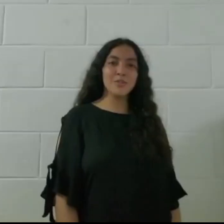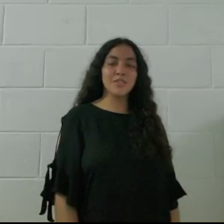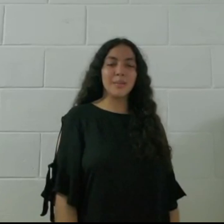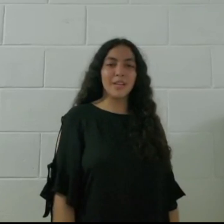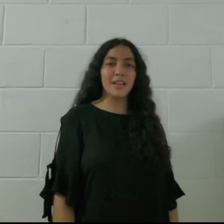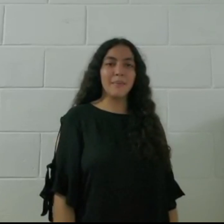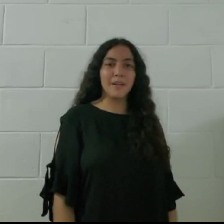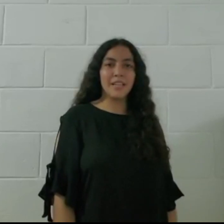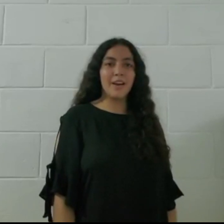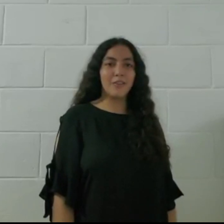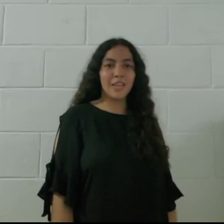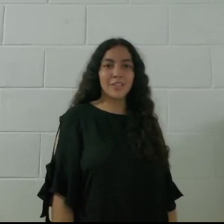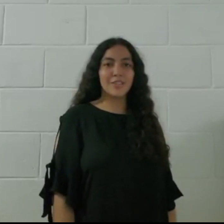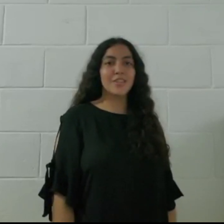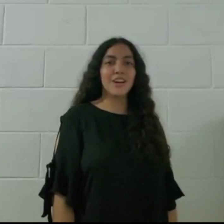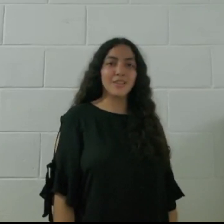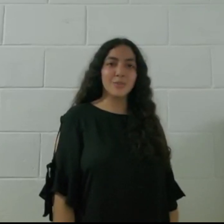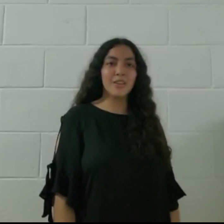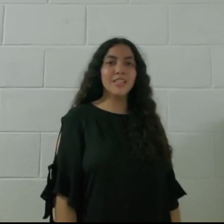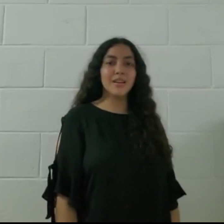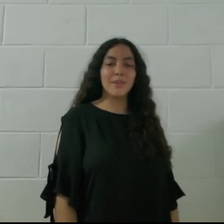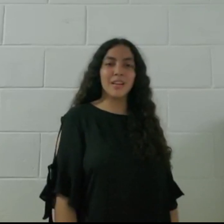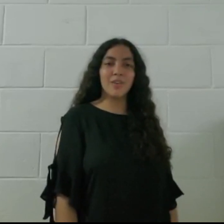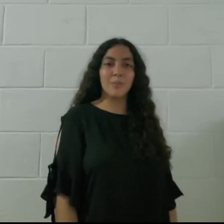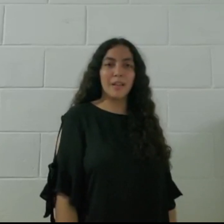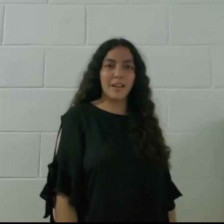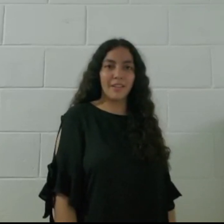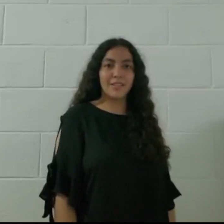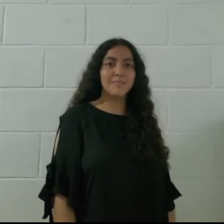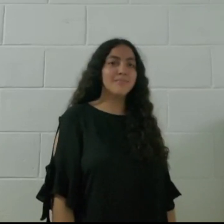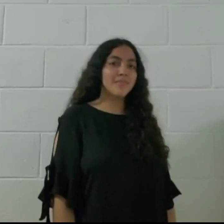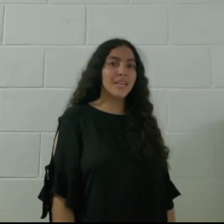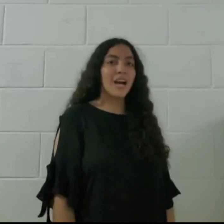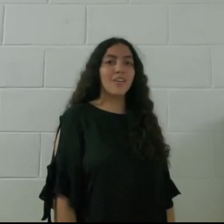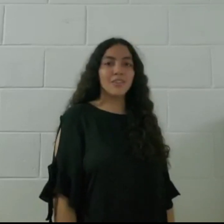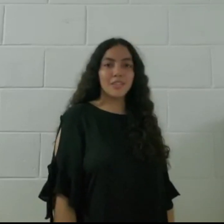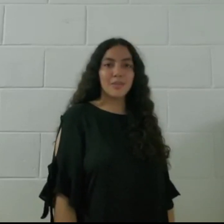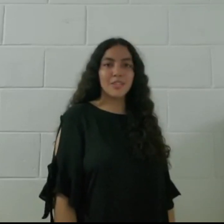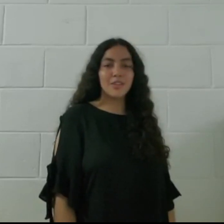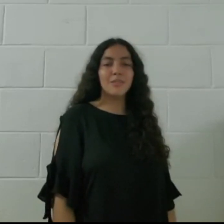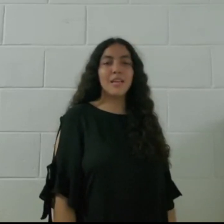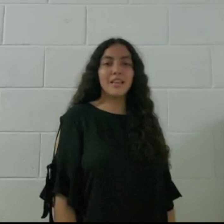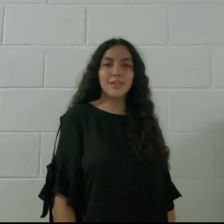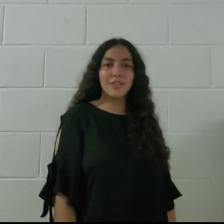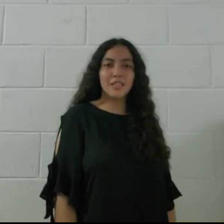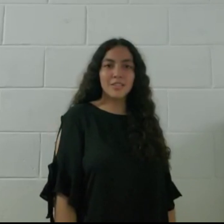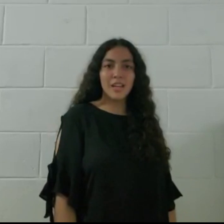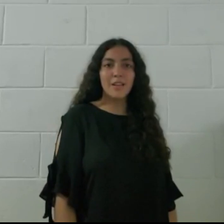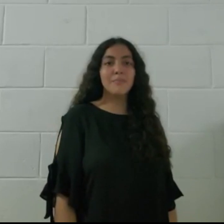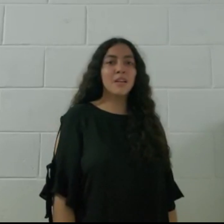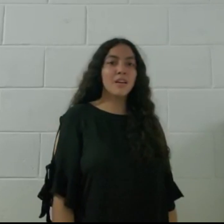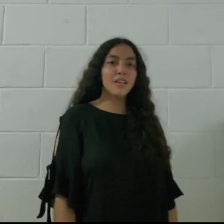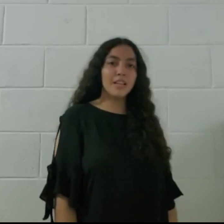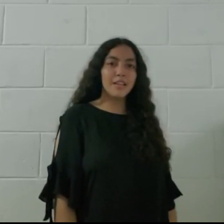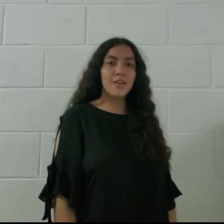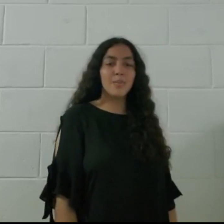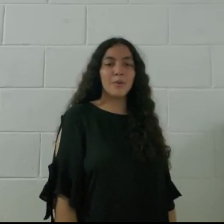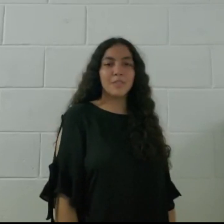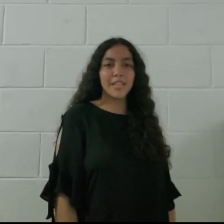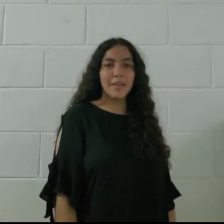hermoso servir a la patria con hechos y no es absurda servirla con palabras. A continuación, el himno nacional, dirigido por Michelle